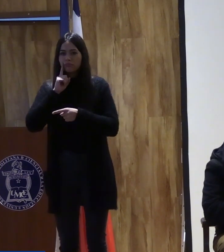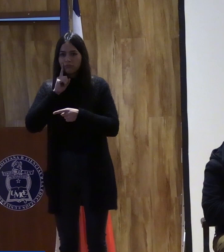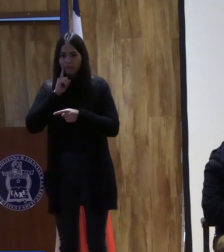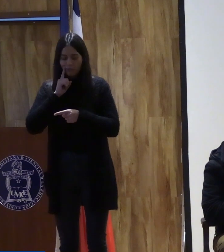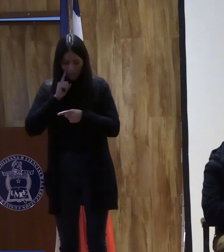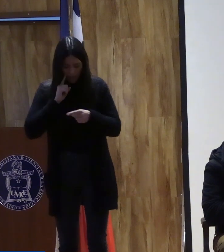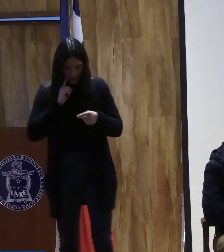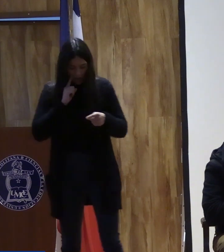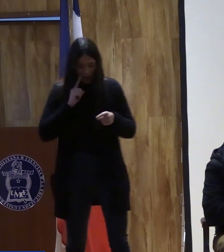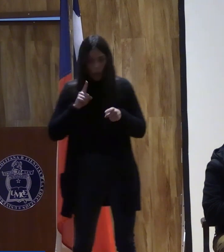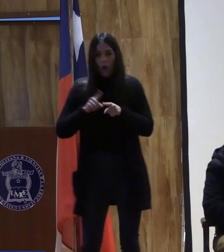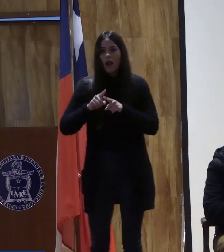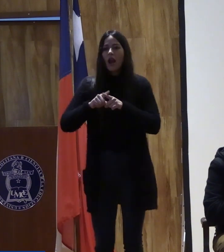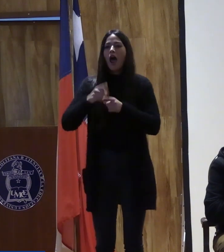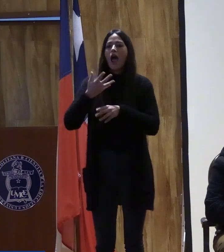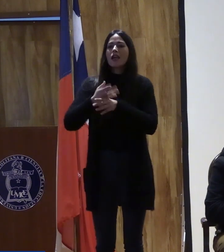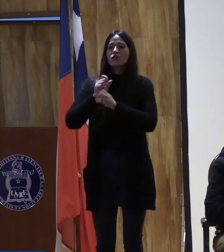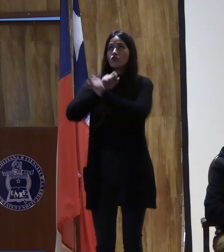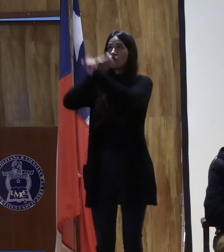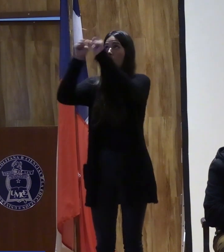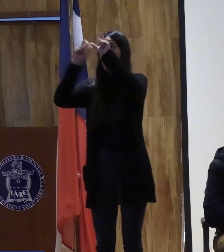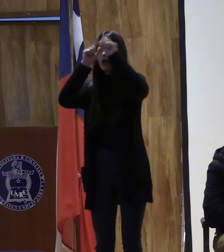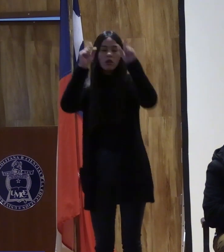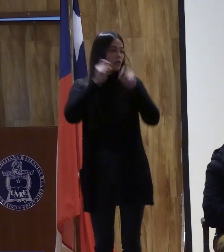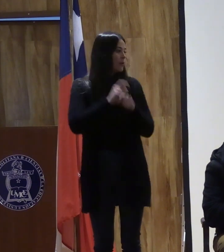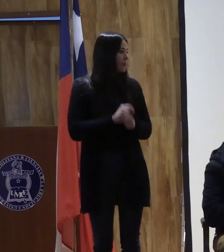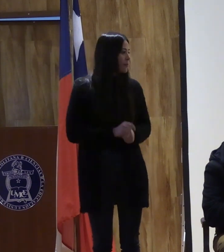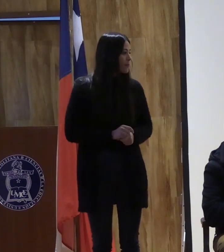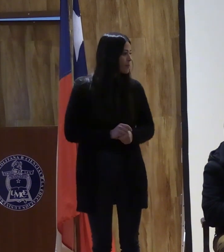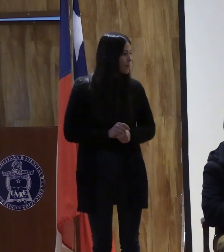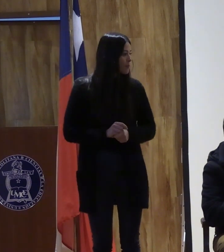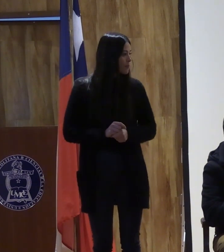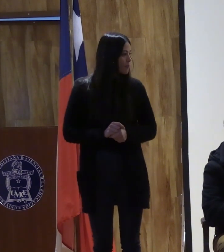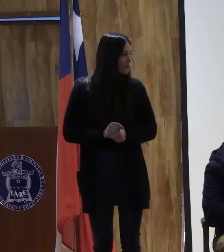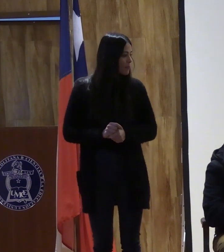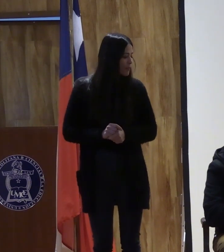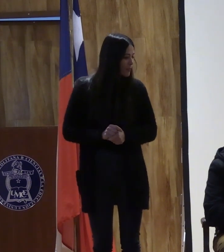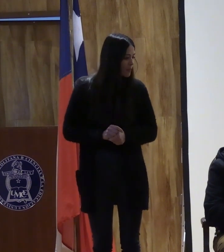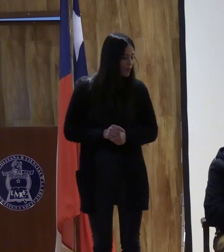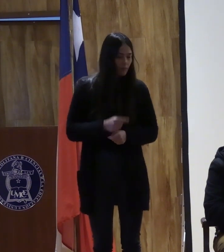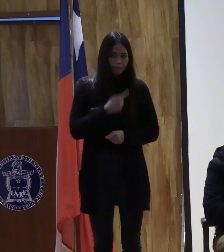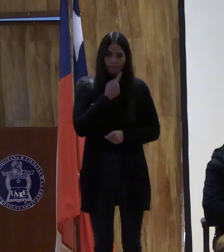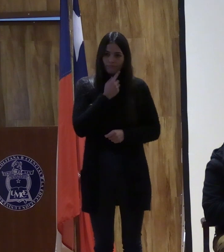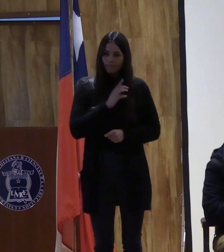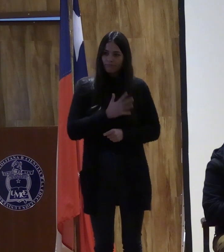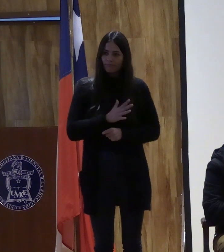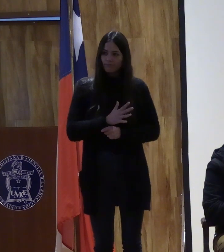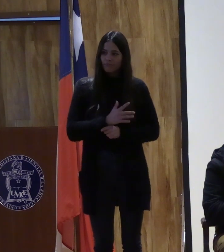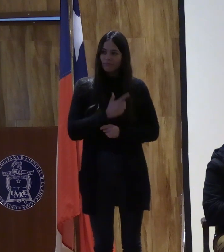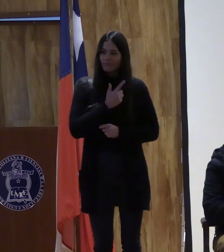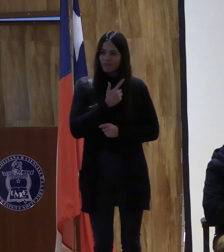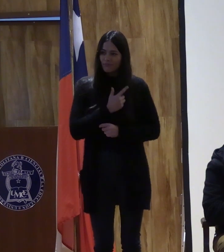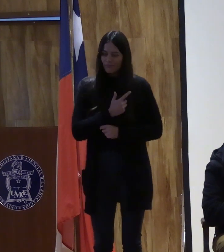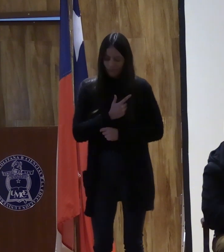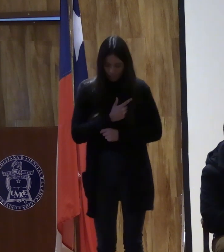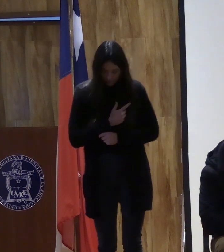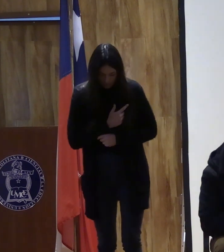cual se forman soles. Sí, bonito eso. La fertilizaron.